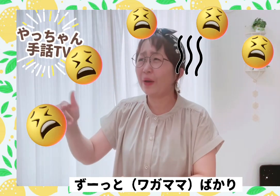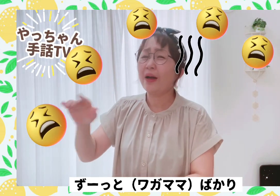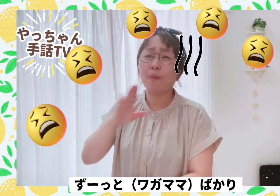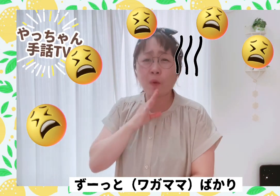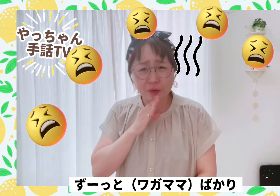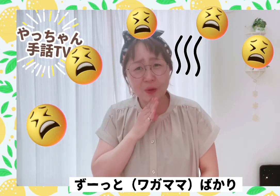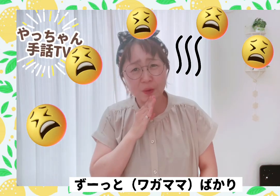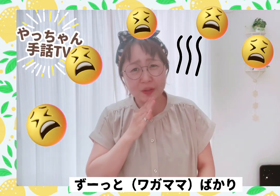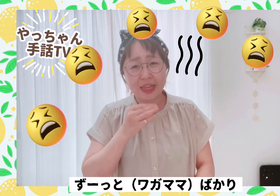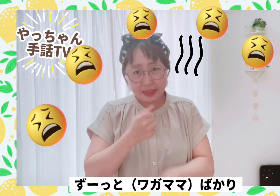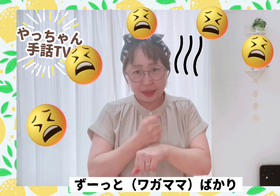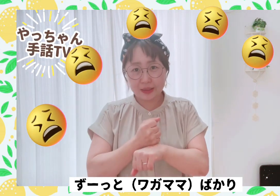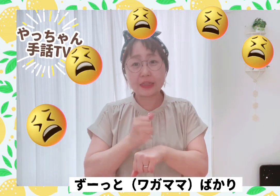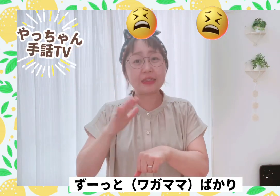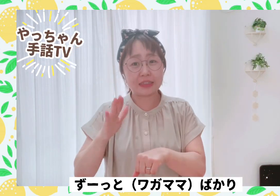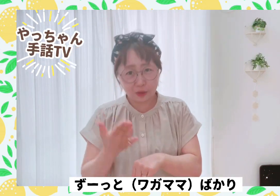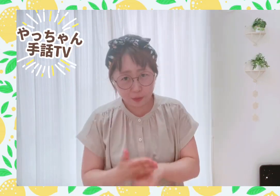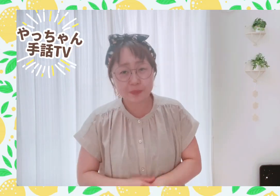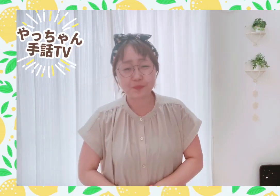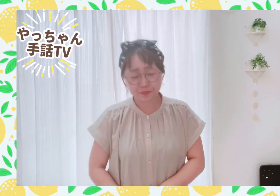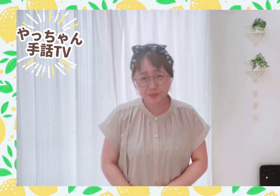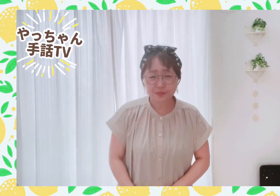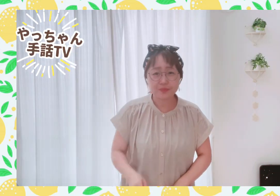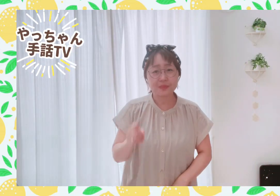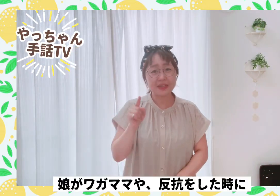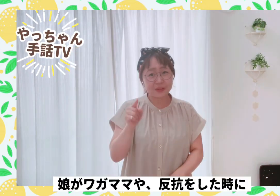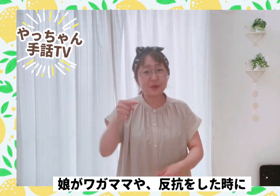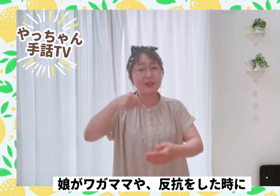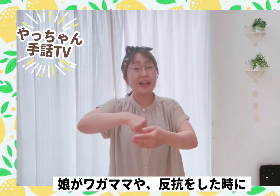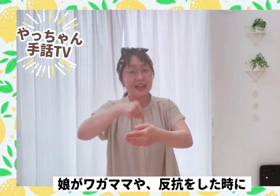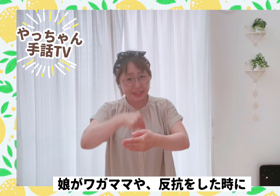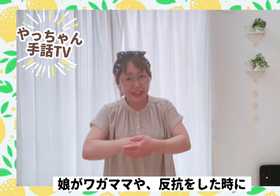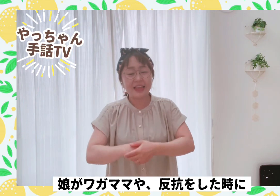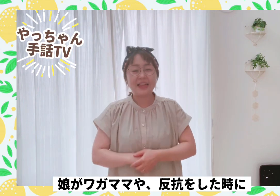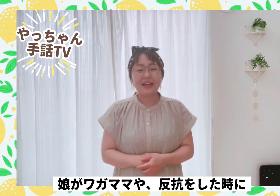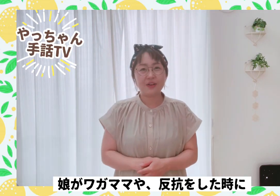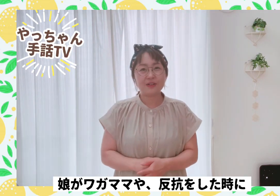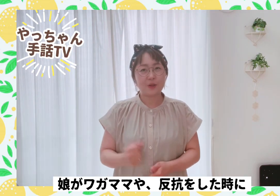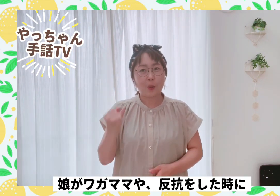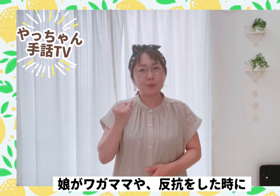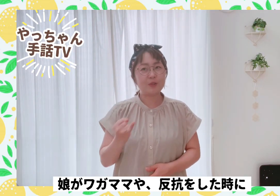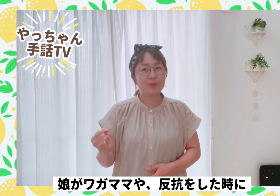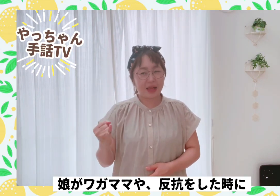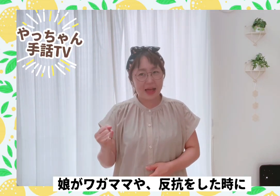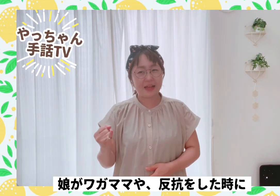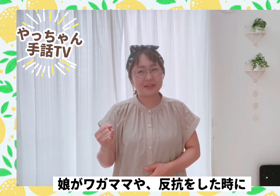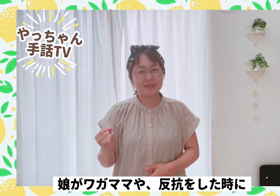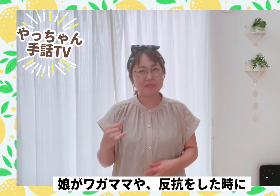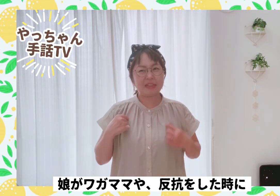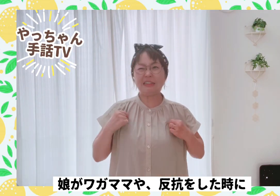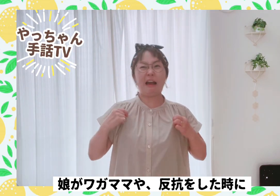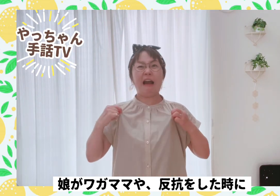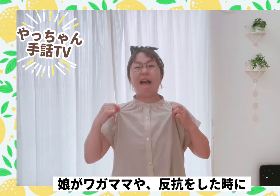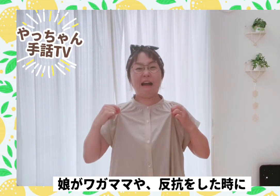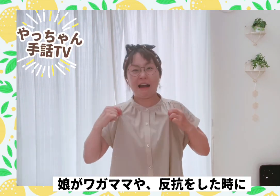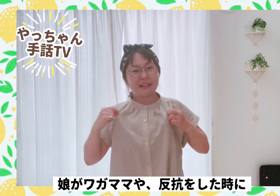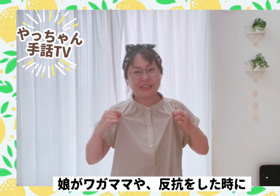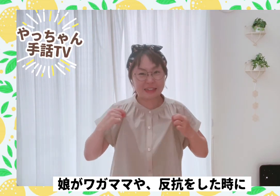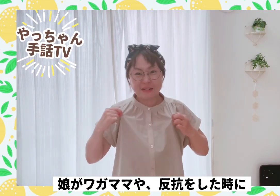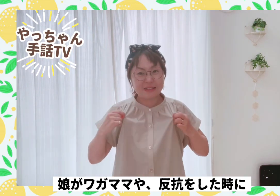もう本当に大変だったんですけども、まあ、その中で娘が